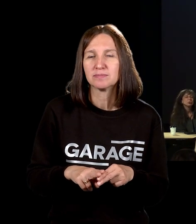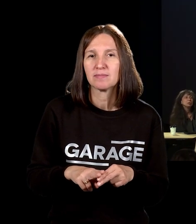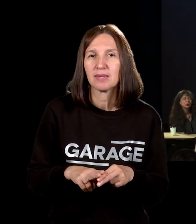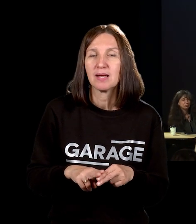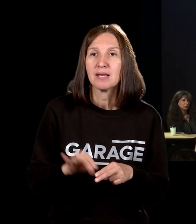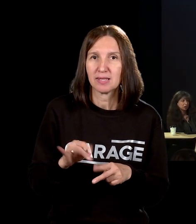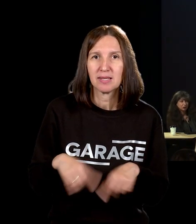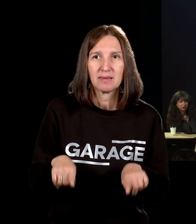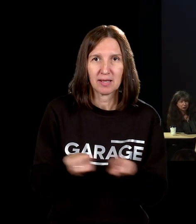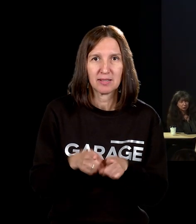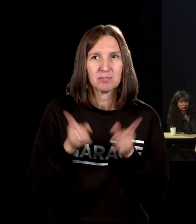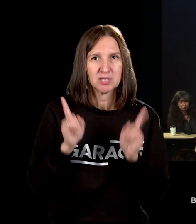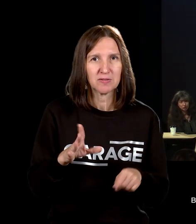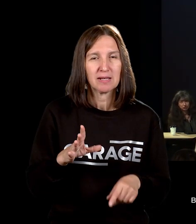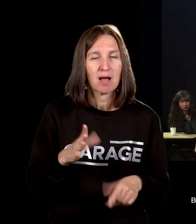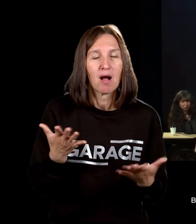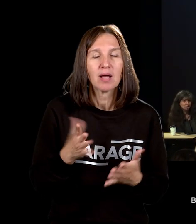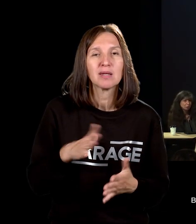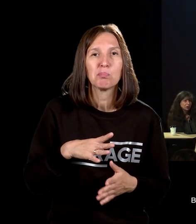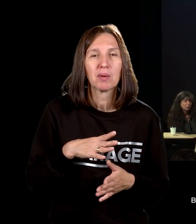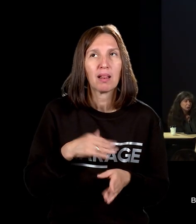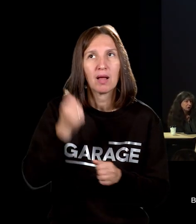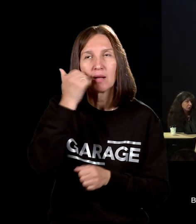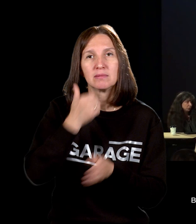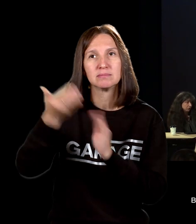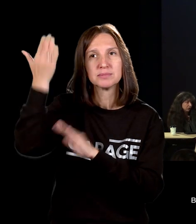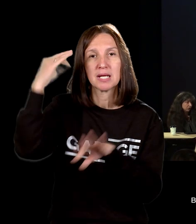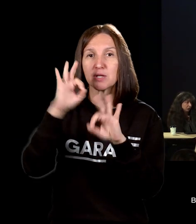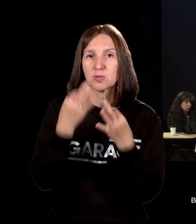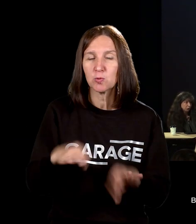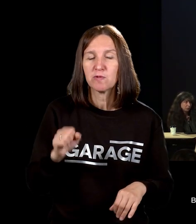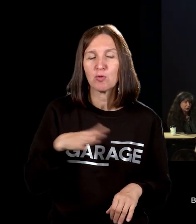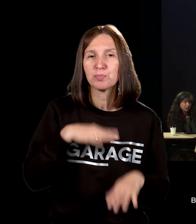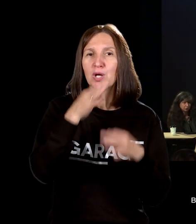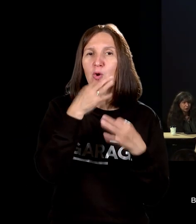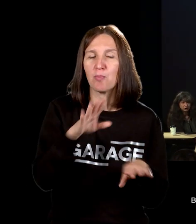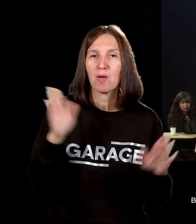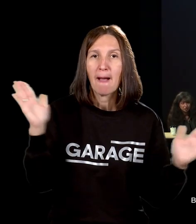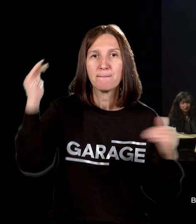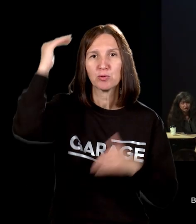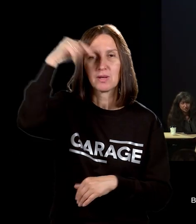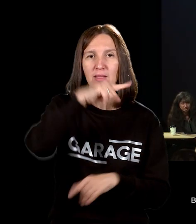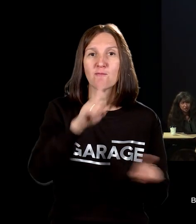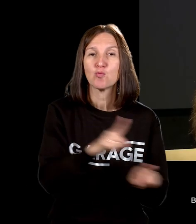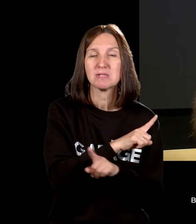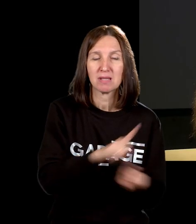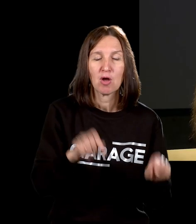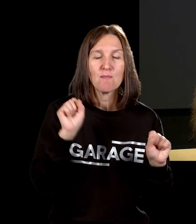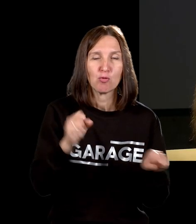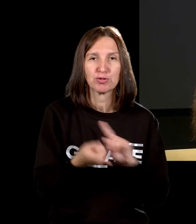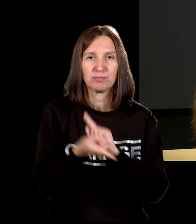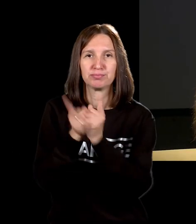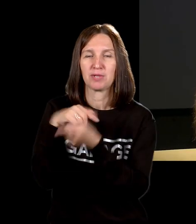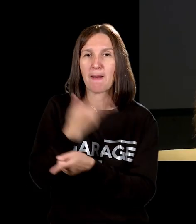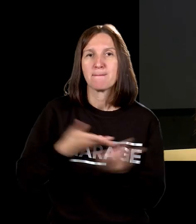таким ли безоблачным было старинное искусство? Может быть, там любой музейный портрет, в конце концов, может превратиться в портрет Дориана Грея. Так